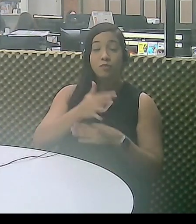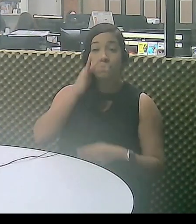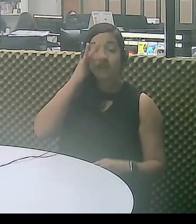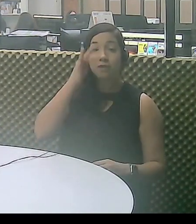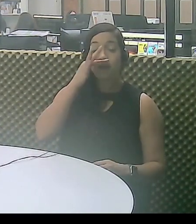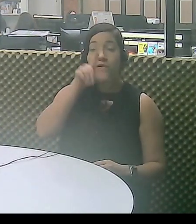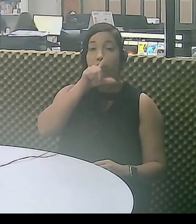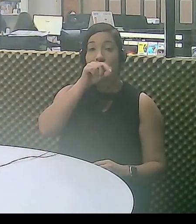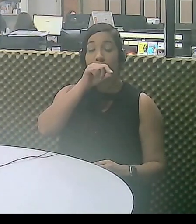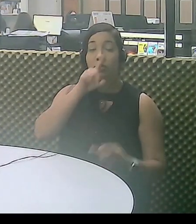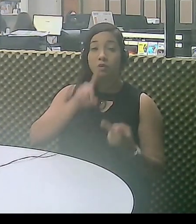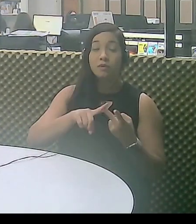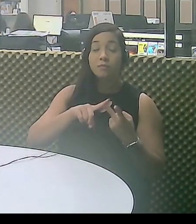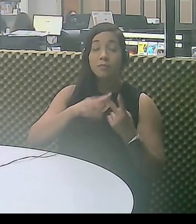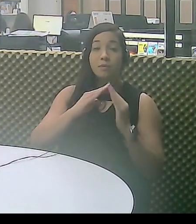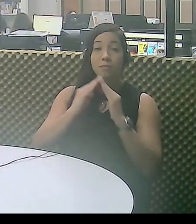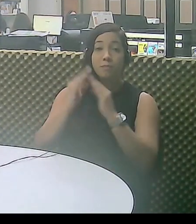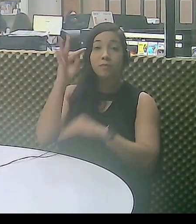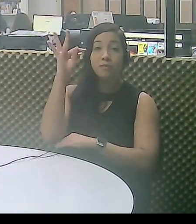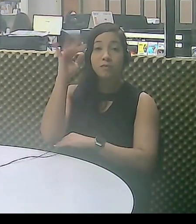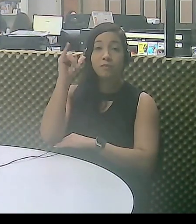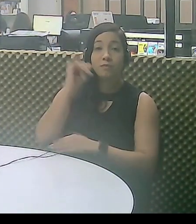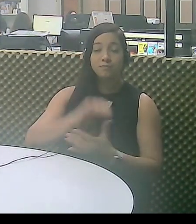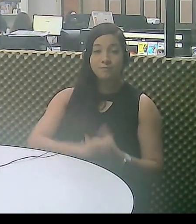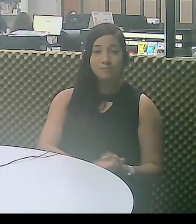Jardim Sabiá e do bairro Tibere.